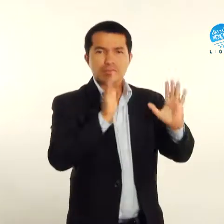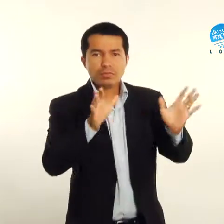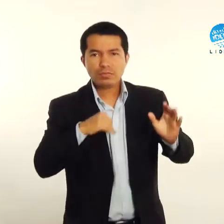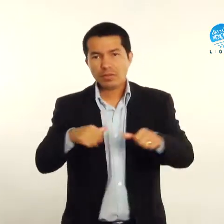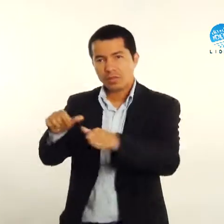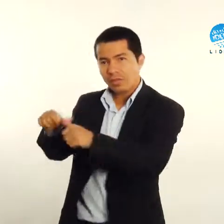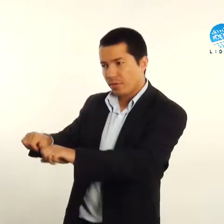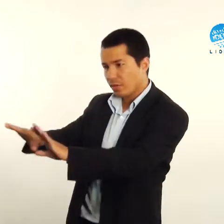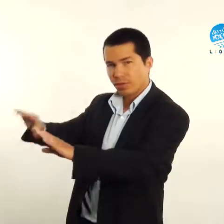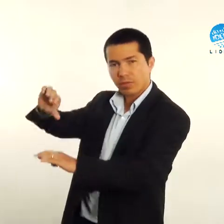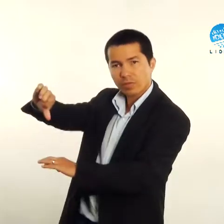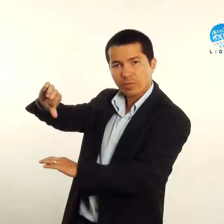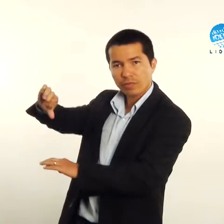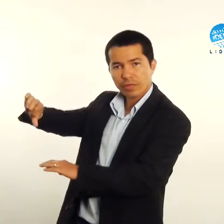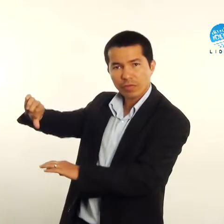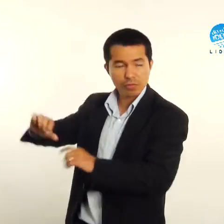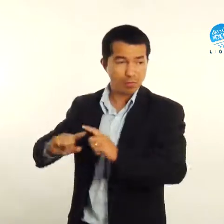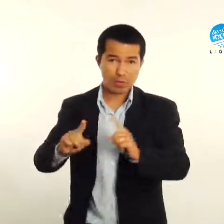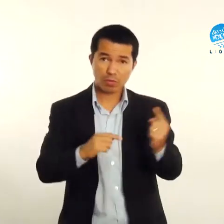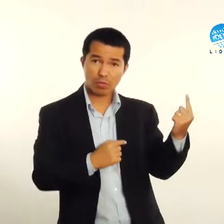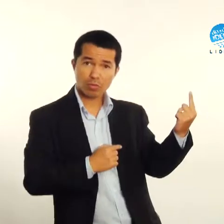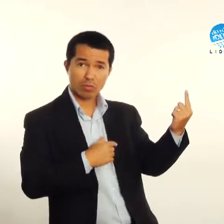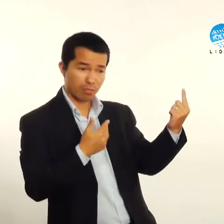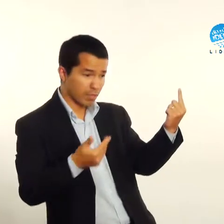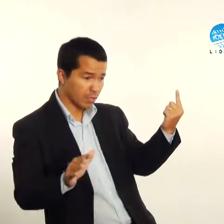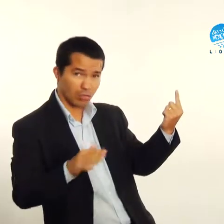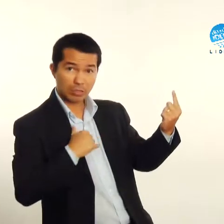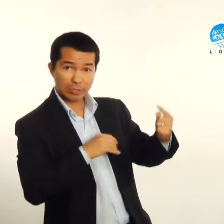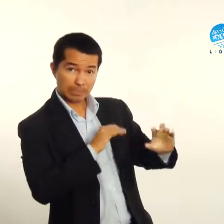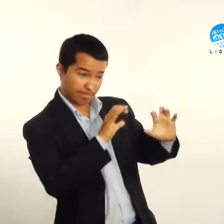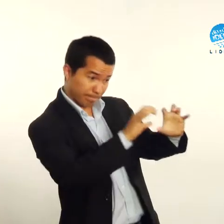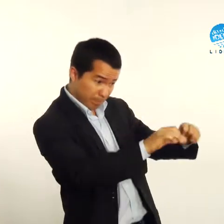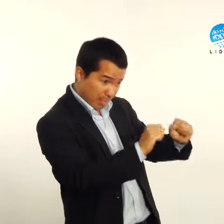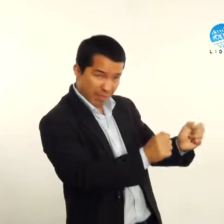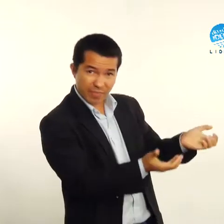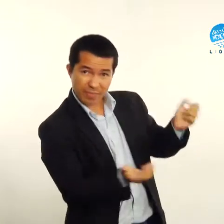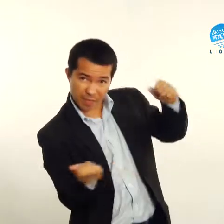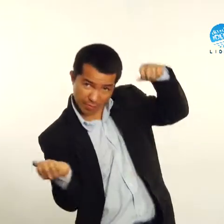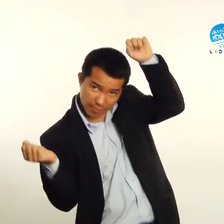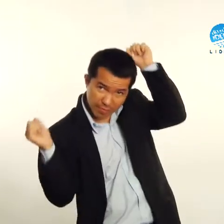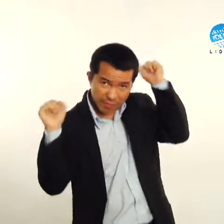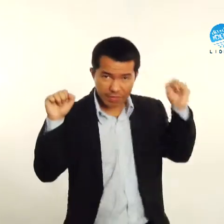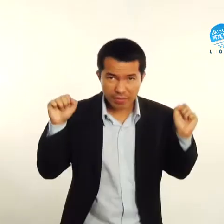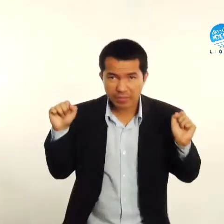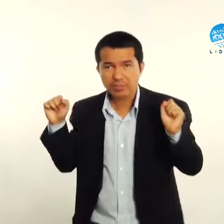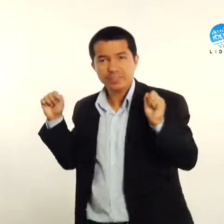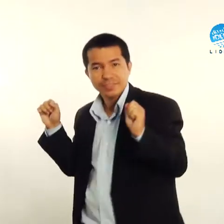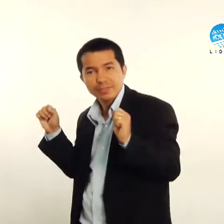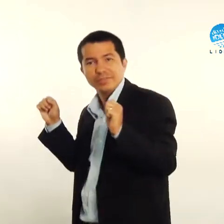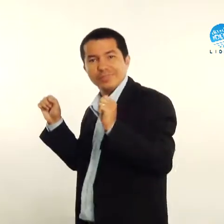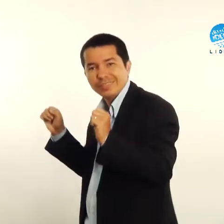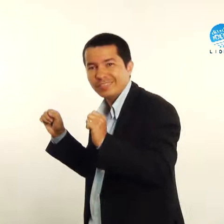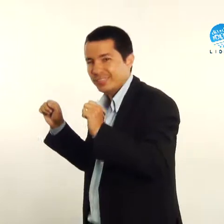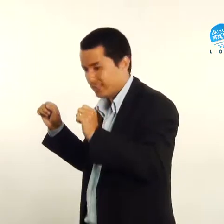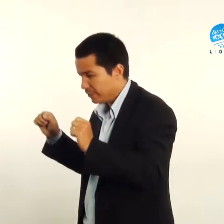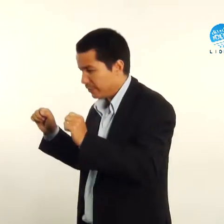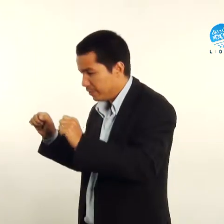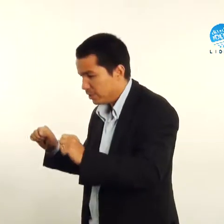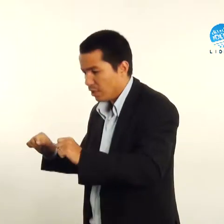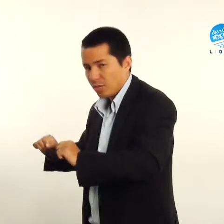ovelha do que com as 99 que não se perderam. Da mesma forma, o Pai de vocês que está